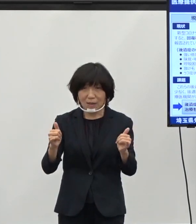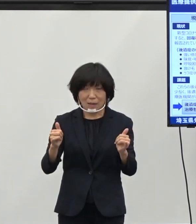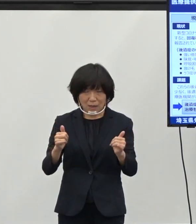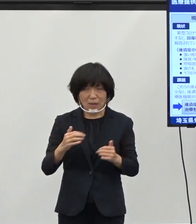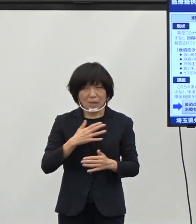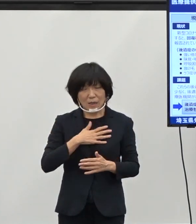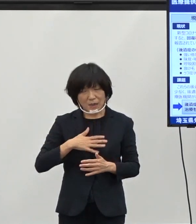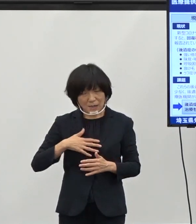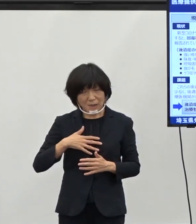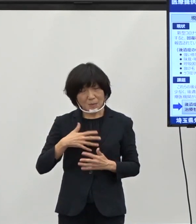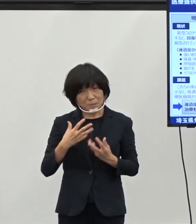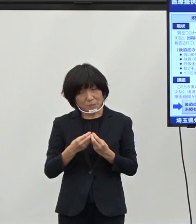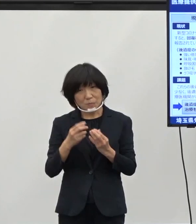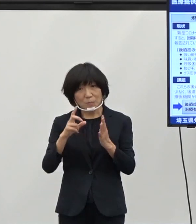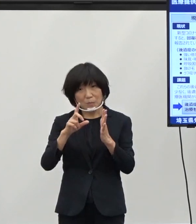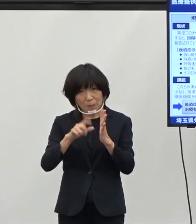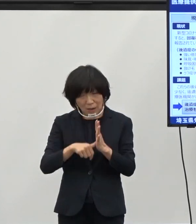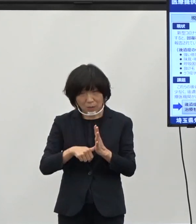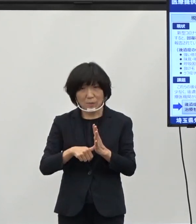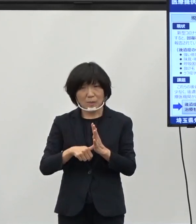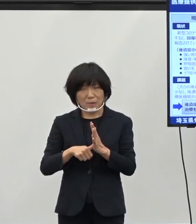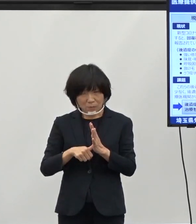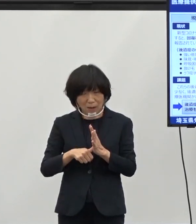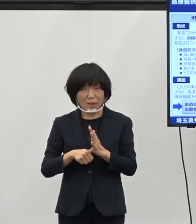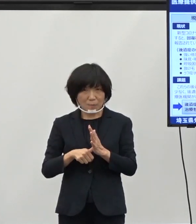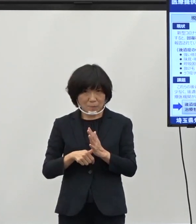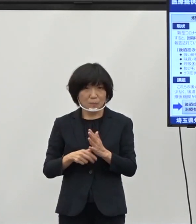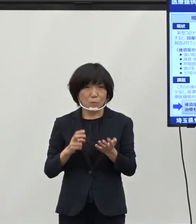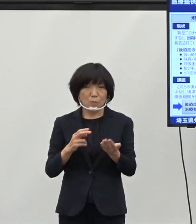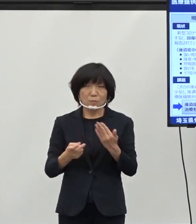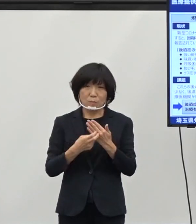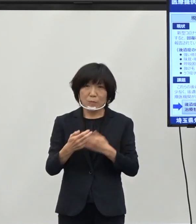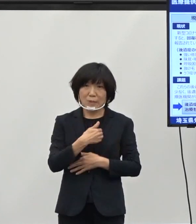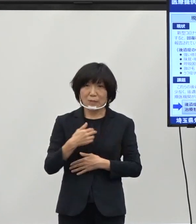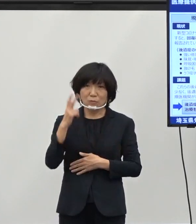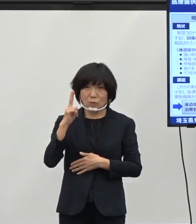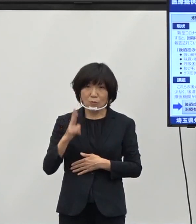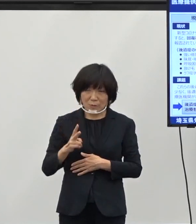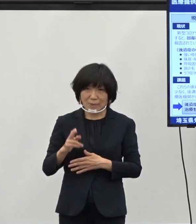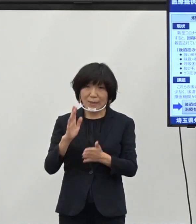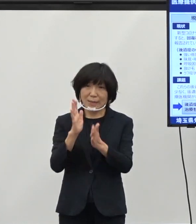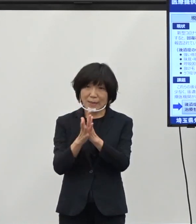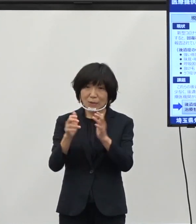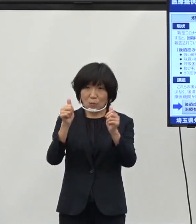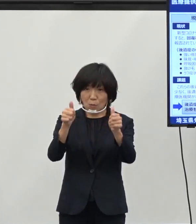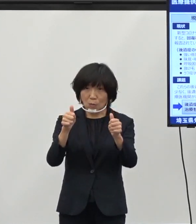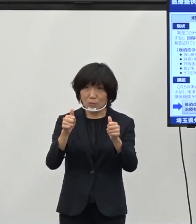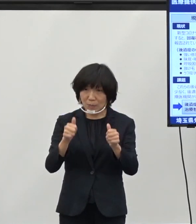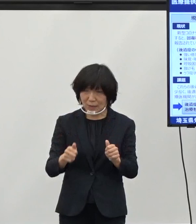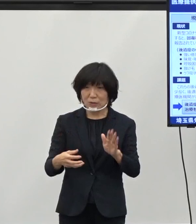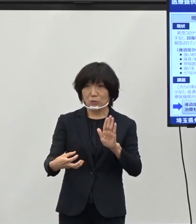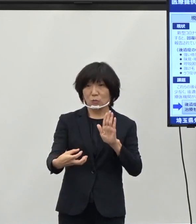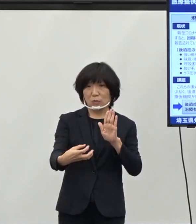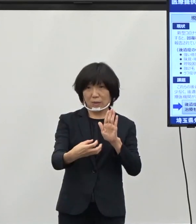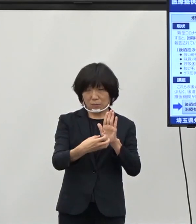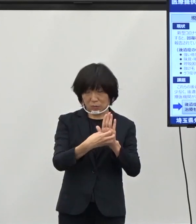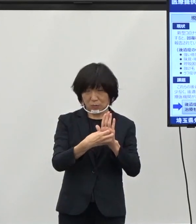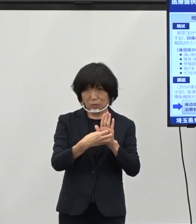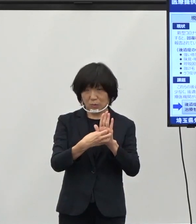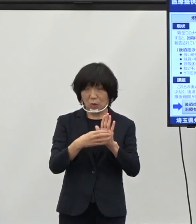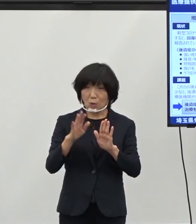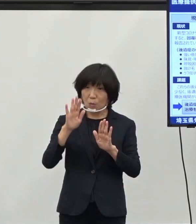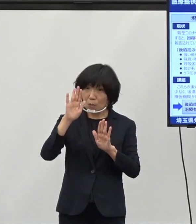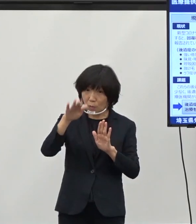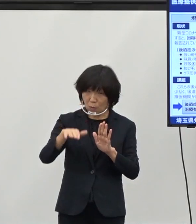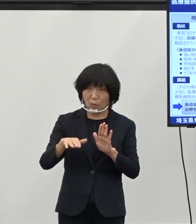ホームページにおいて公表いたします。これらを整え、10月には8医療機関での外来の